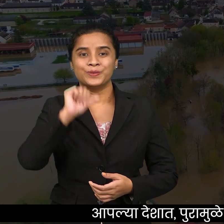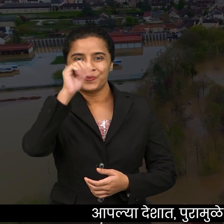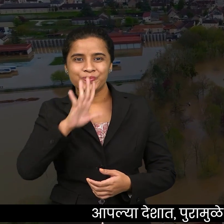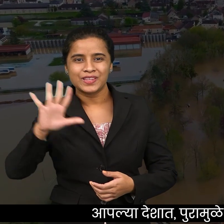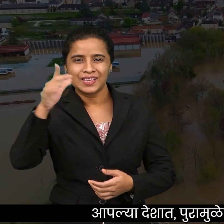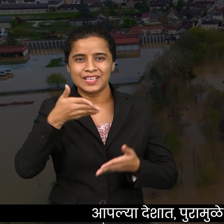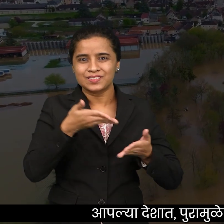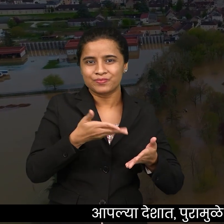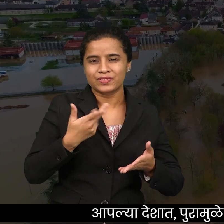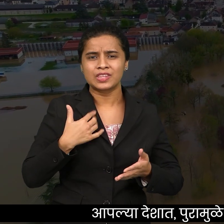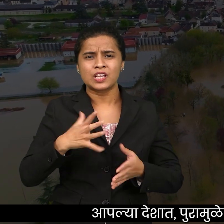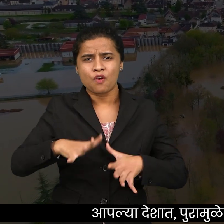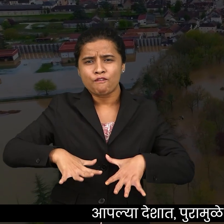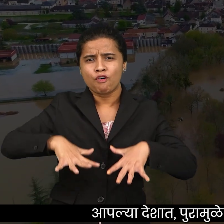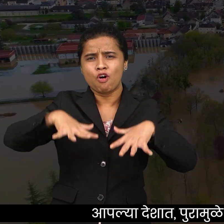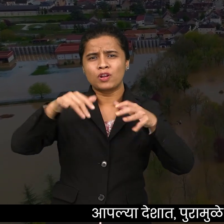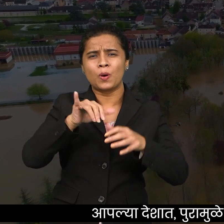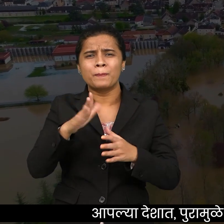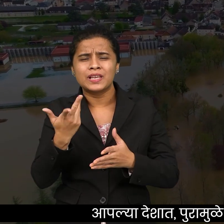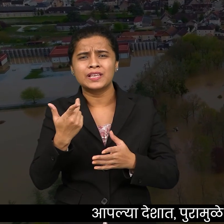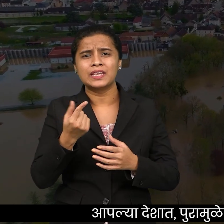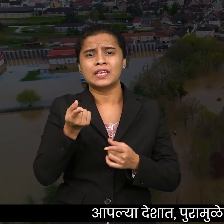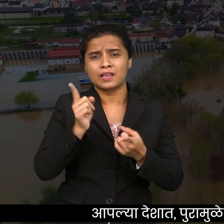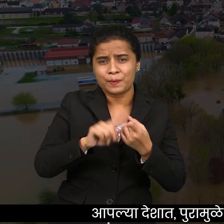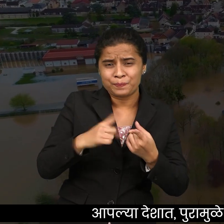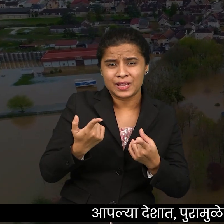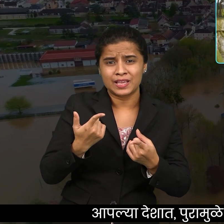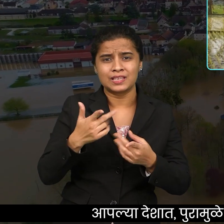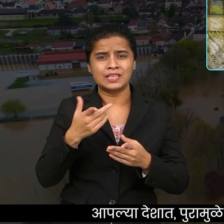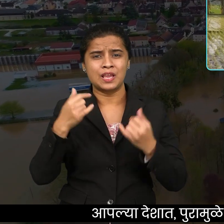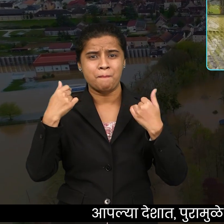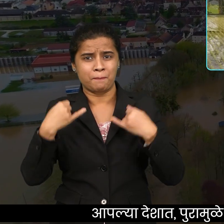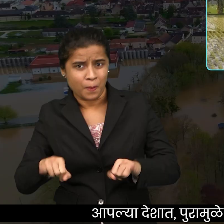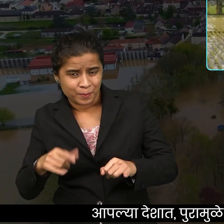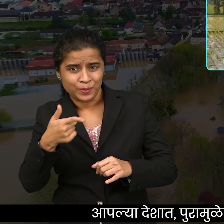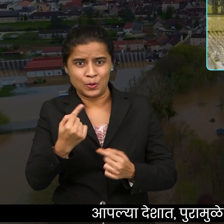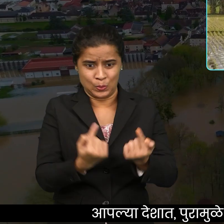आपल्या देशात पुरामुळे सामान्यतः पिके, पशुसंवर्धन, मालमत्ता